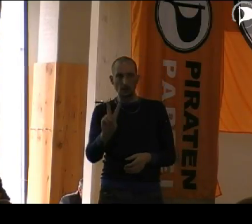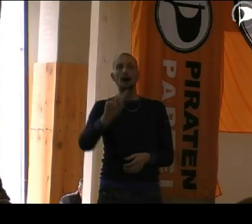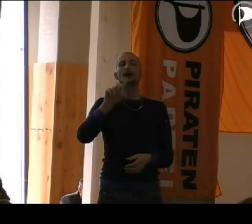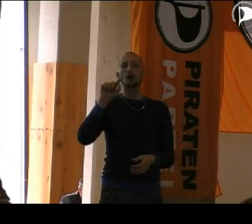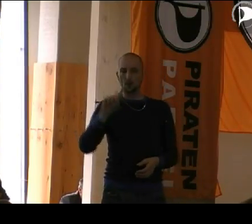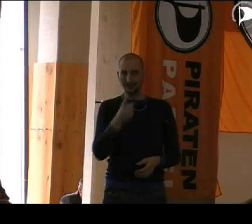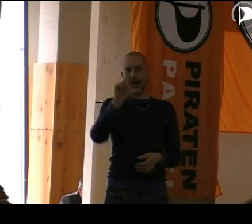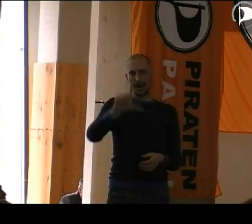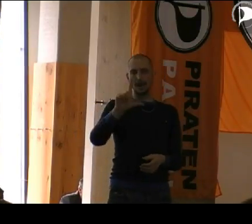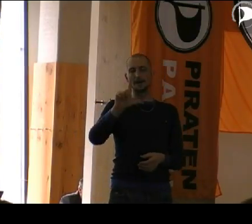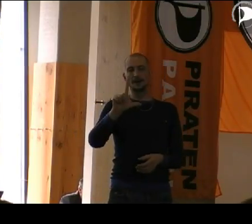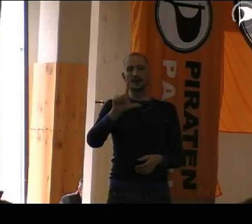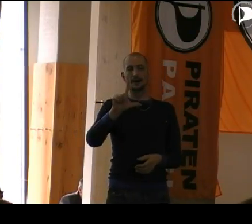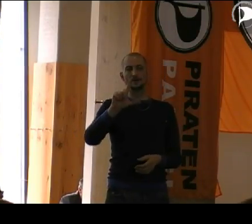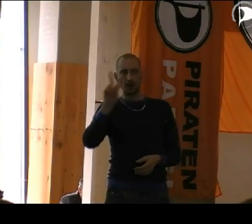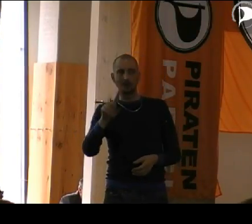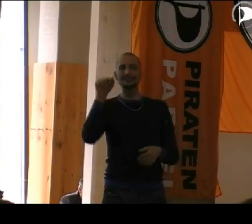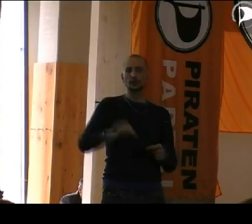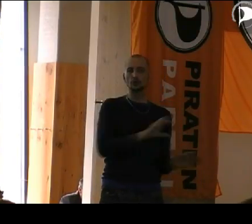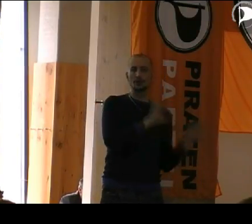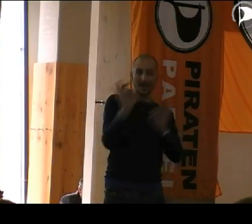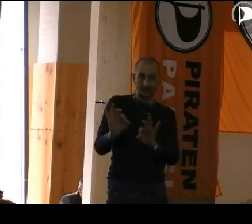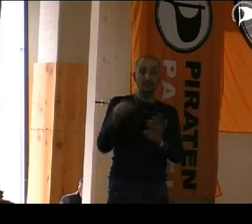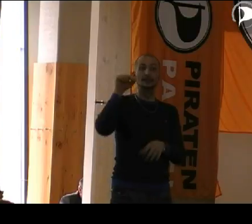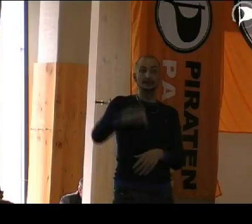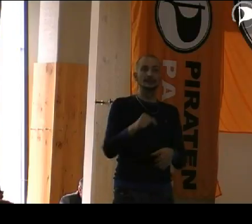verteilte konzernfinanzierung quartal 2 sind die